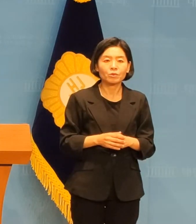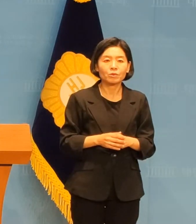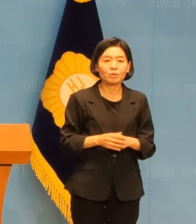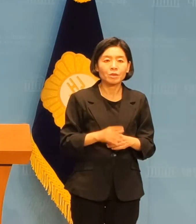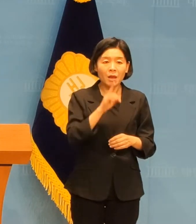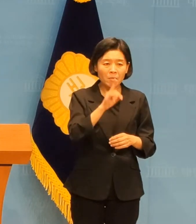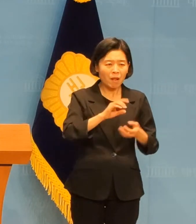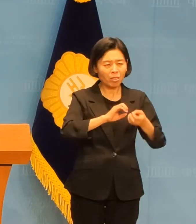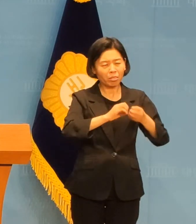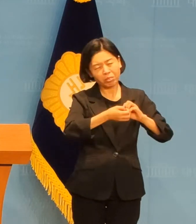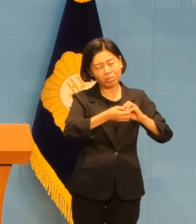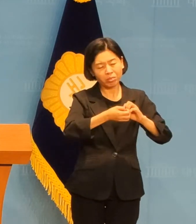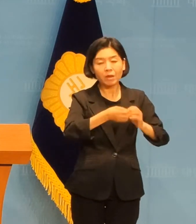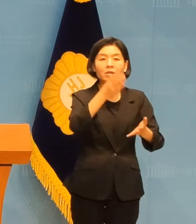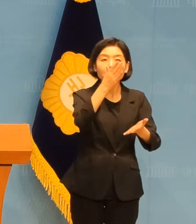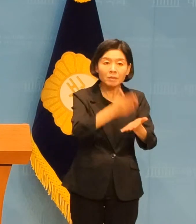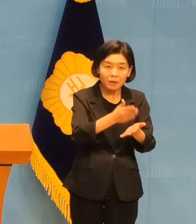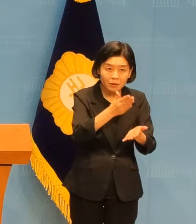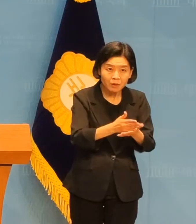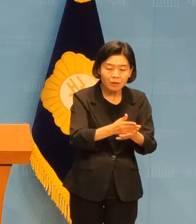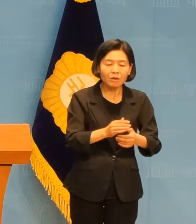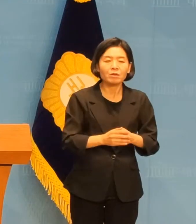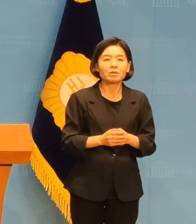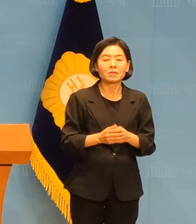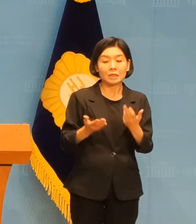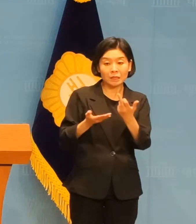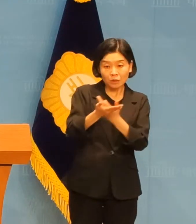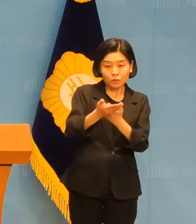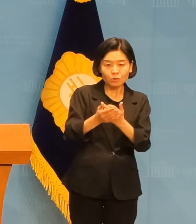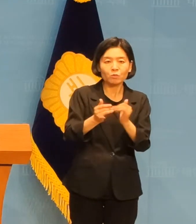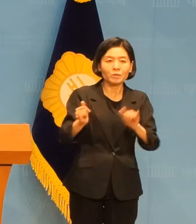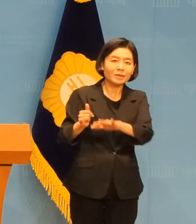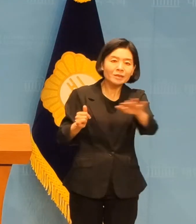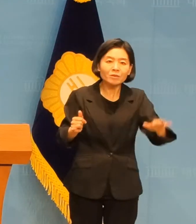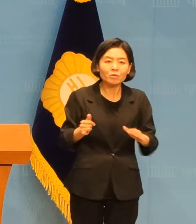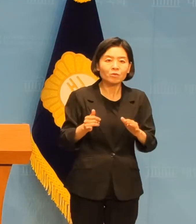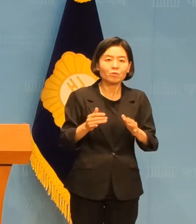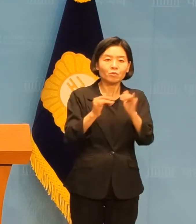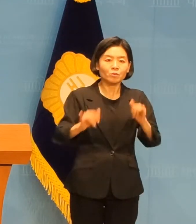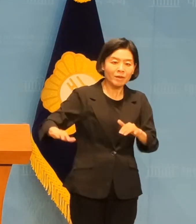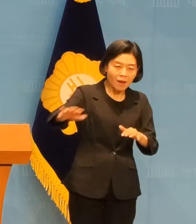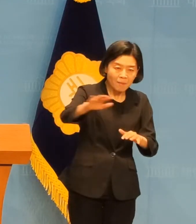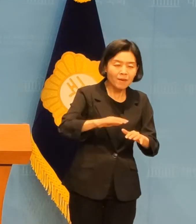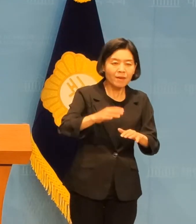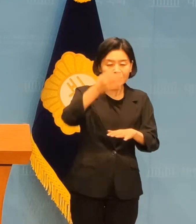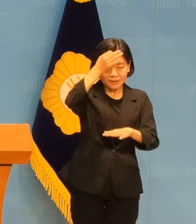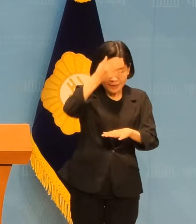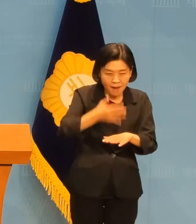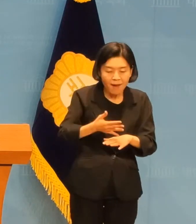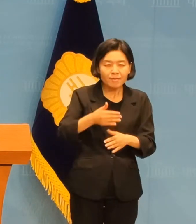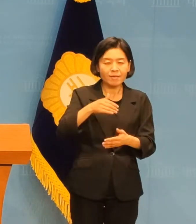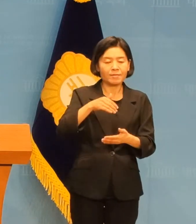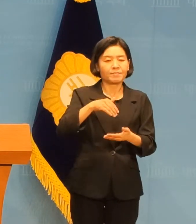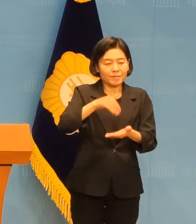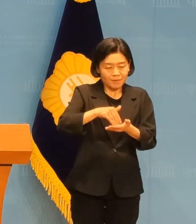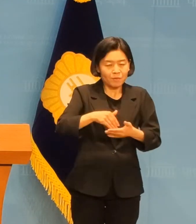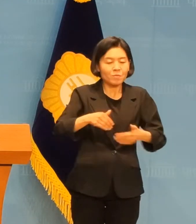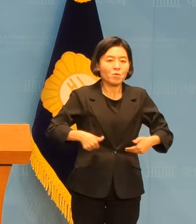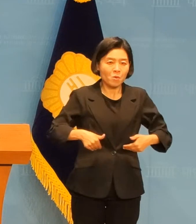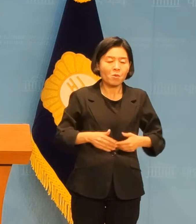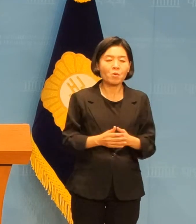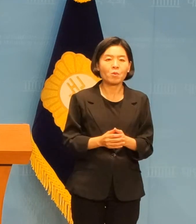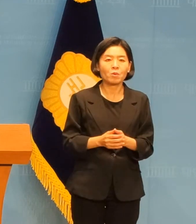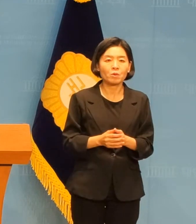않은 궤변 따위 즉각 집어치우고 제주도민과 우리 국민들 앞에 진심 어린 사죄부터 해야 합니다. 그리고 지체